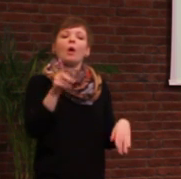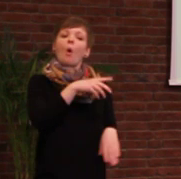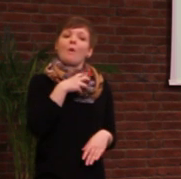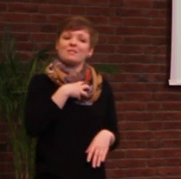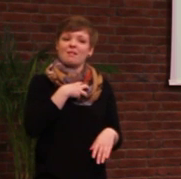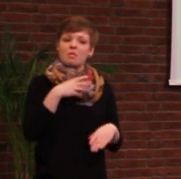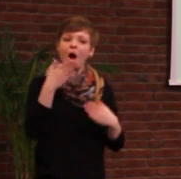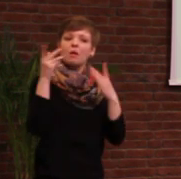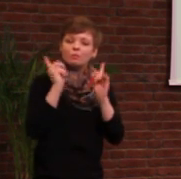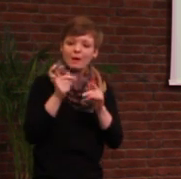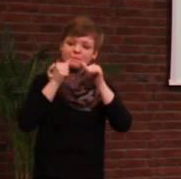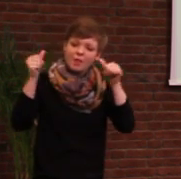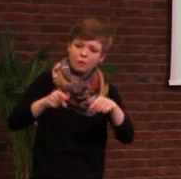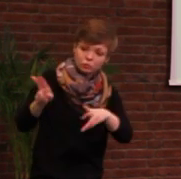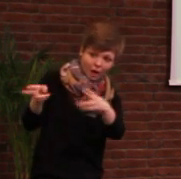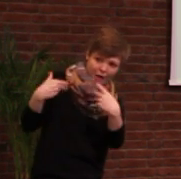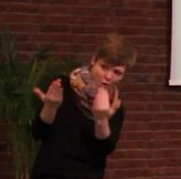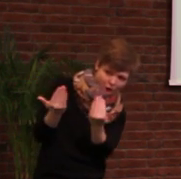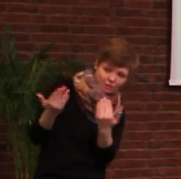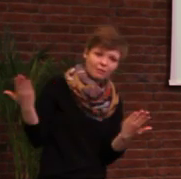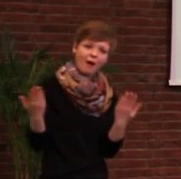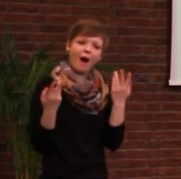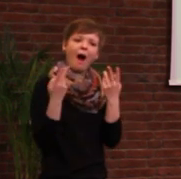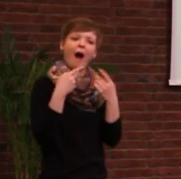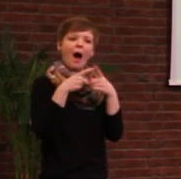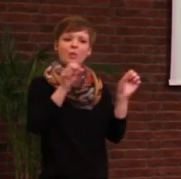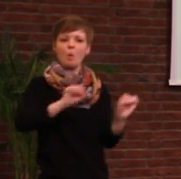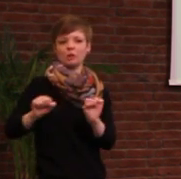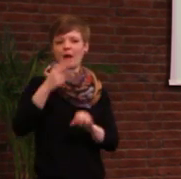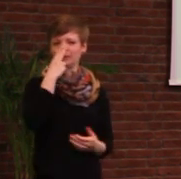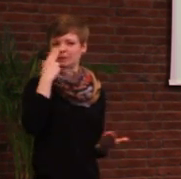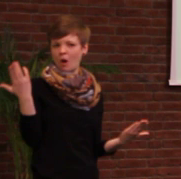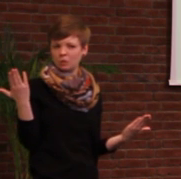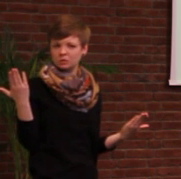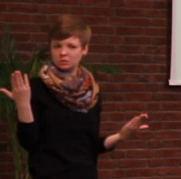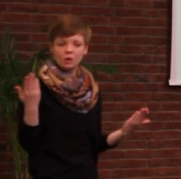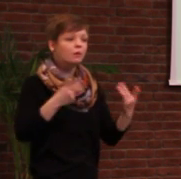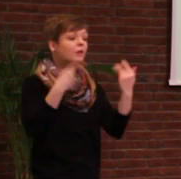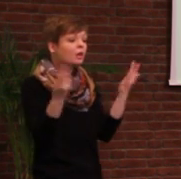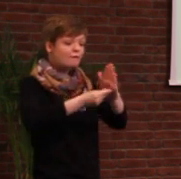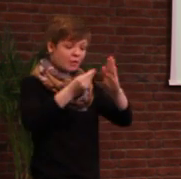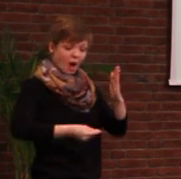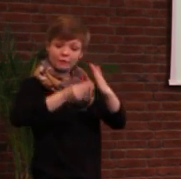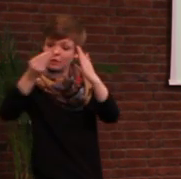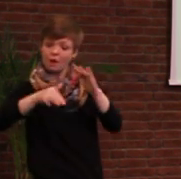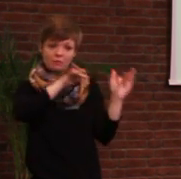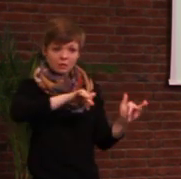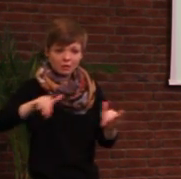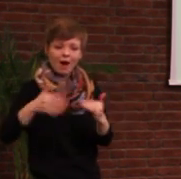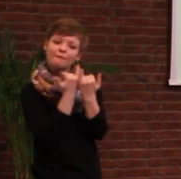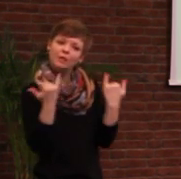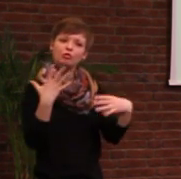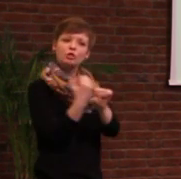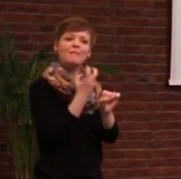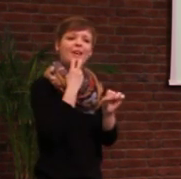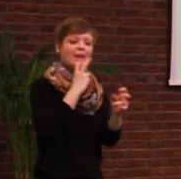endlich die Frage beantworten müssen, was sind denn die Alternativen? Wie gelingt es denn, mit Hilfe von Verträgen in Richtung Energiewende zu steuern? Wie